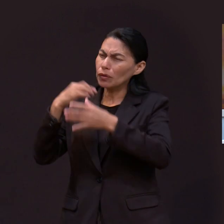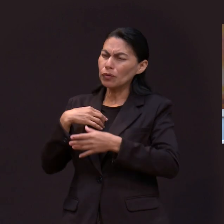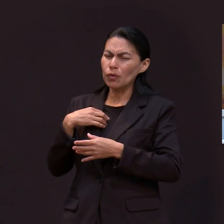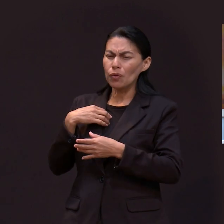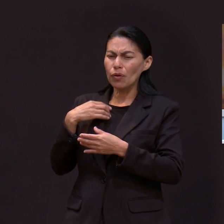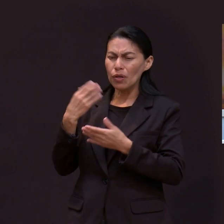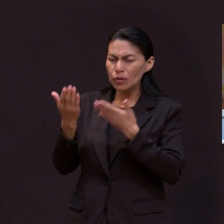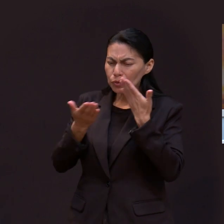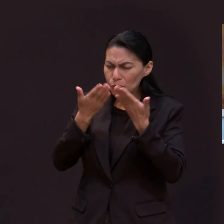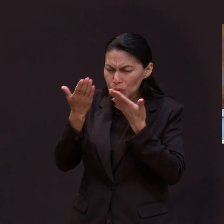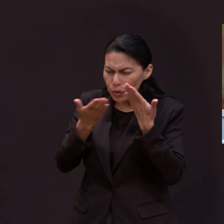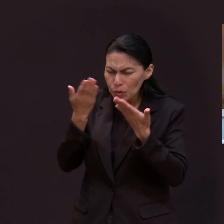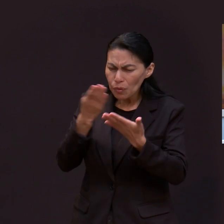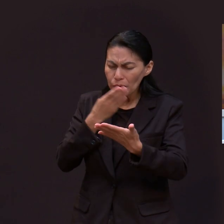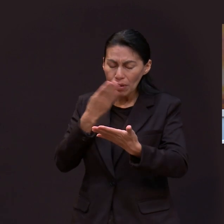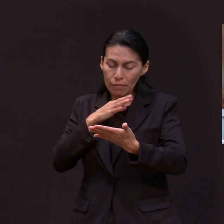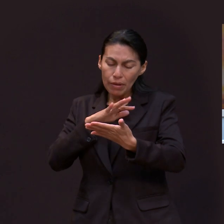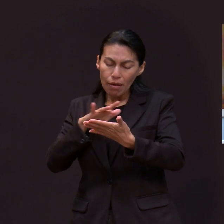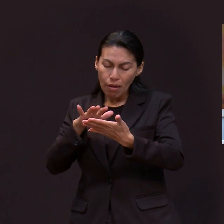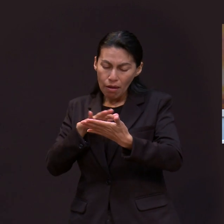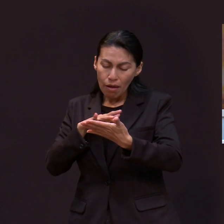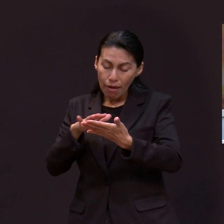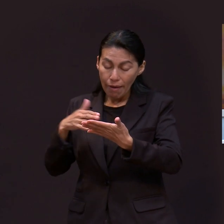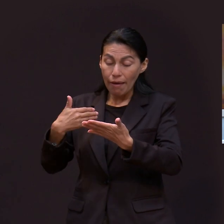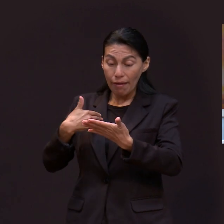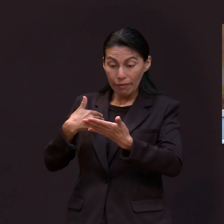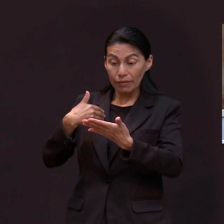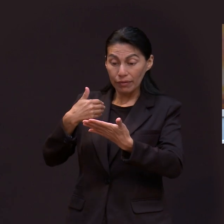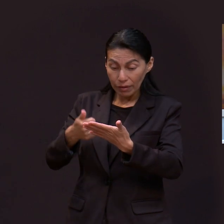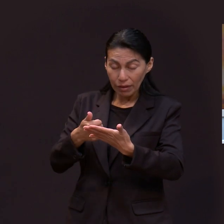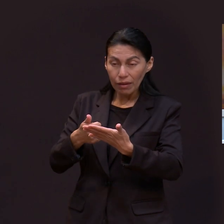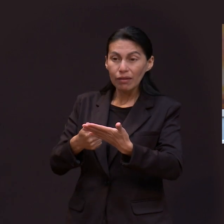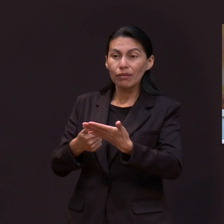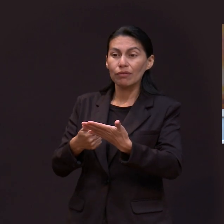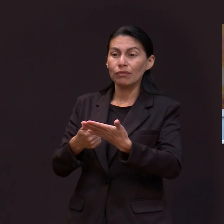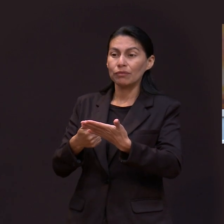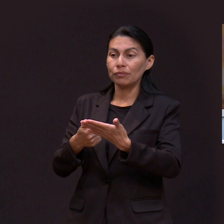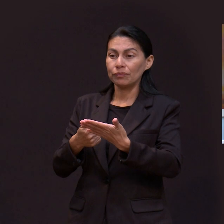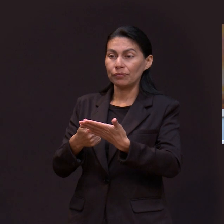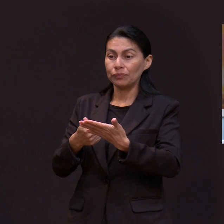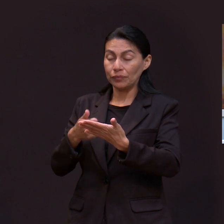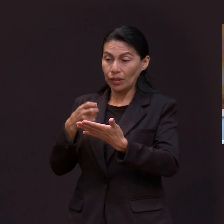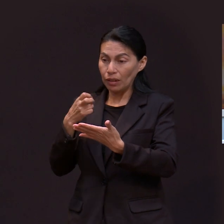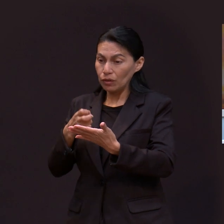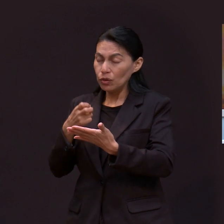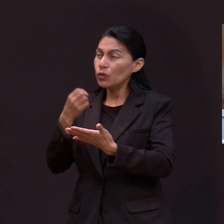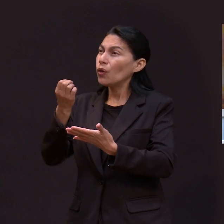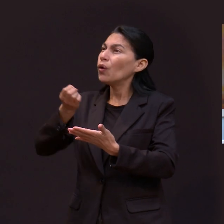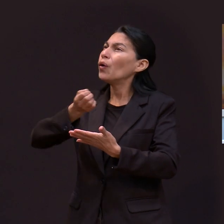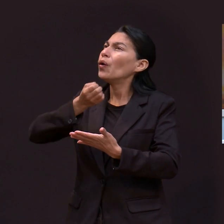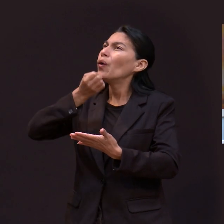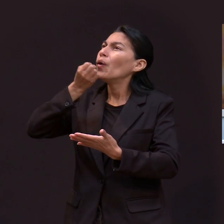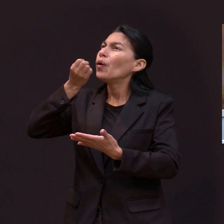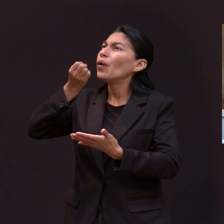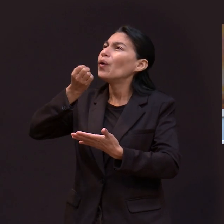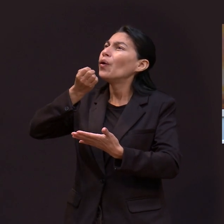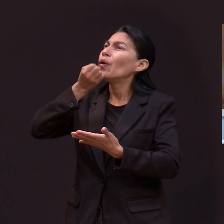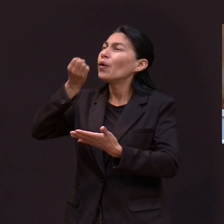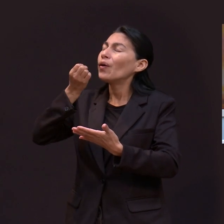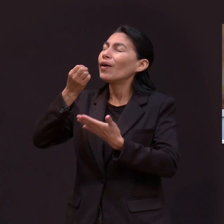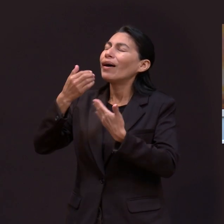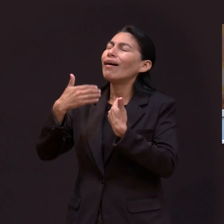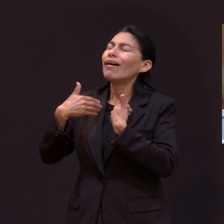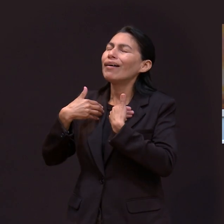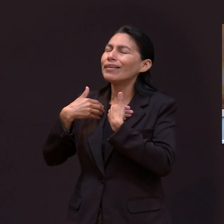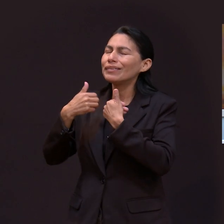comprensión de la palabra de dios porque dios me habla a través de su santa palabra yo sé lo que dice la palabra de dios y entonces en la